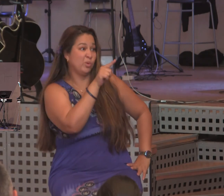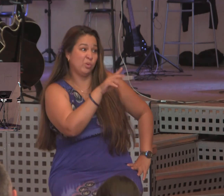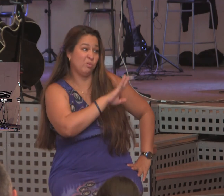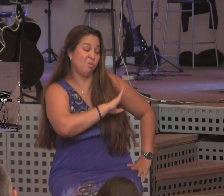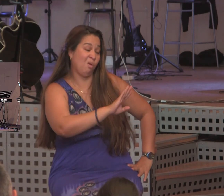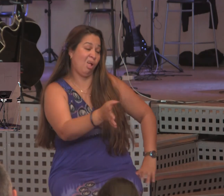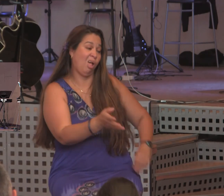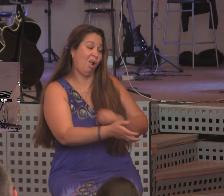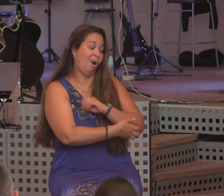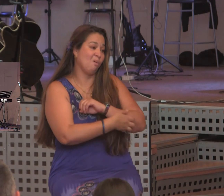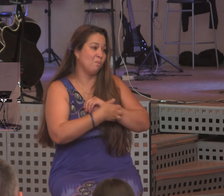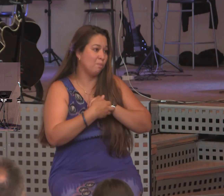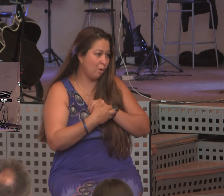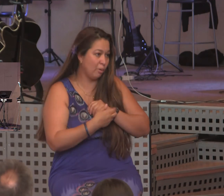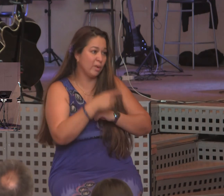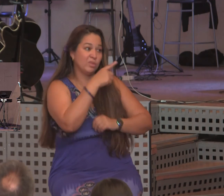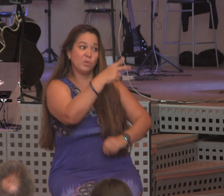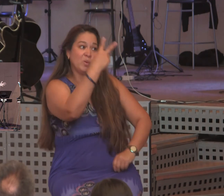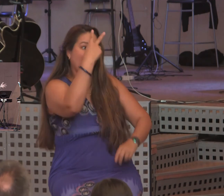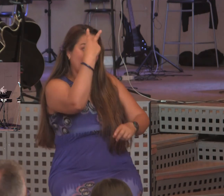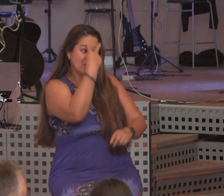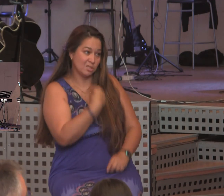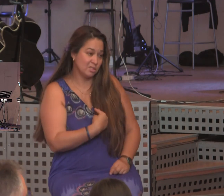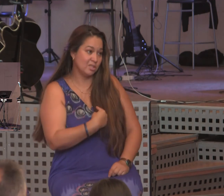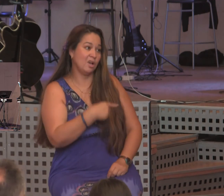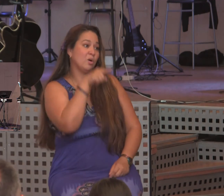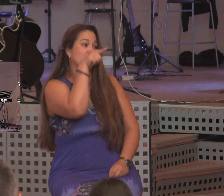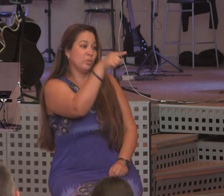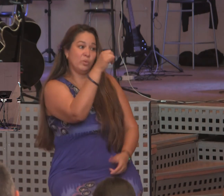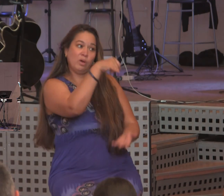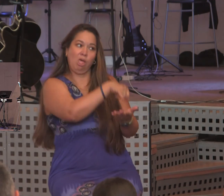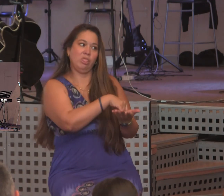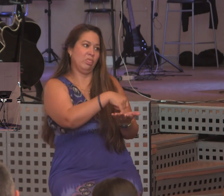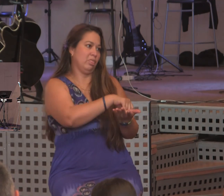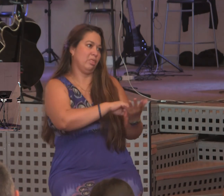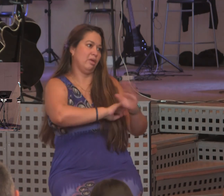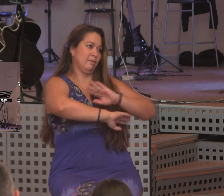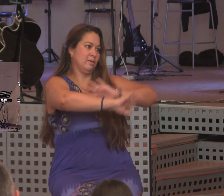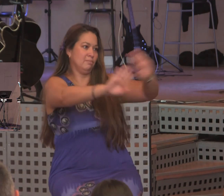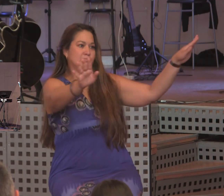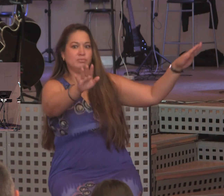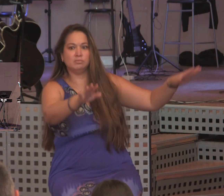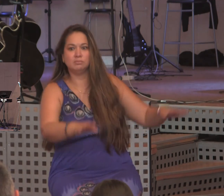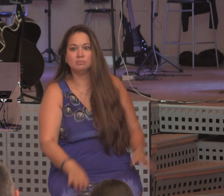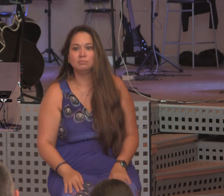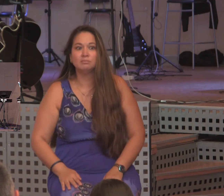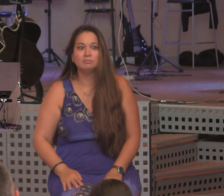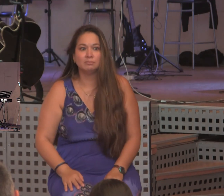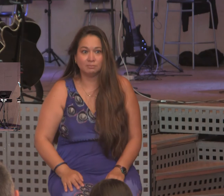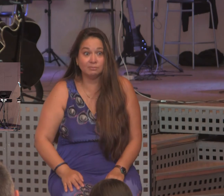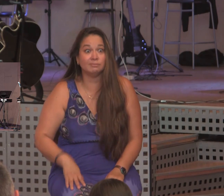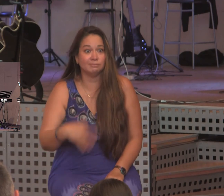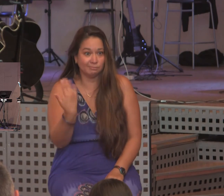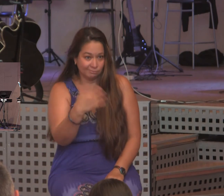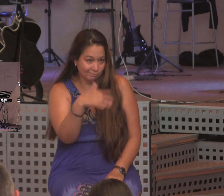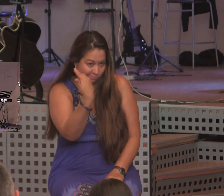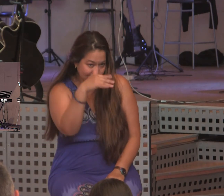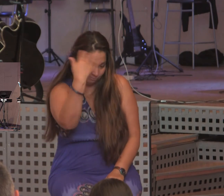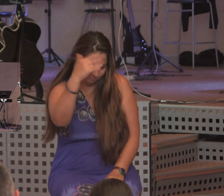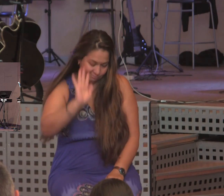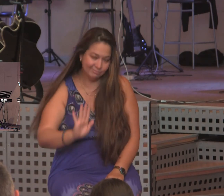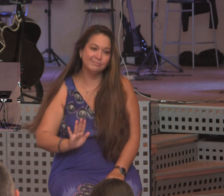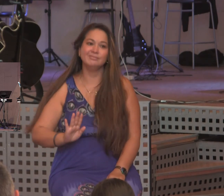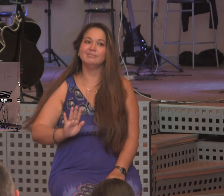miserable, un pobre, un ciego y un desnudo. Anda que le dice, te has desviado un poquito.